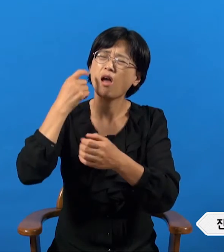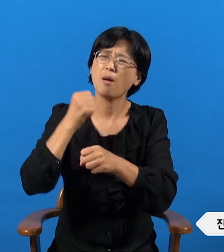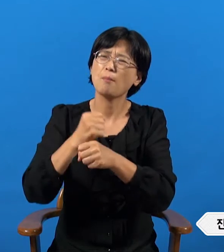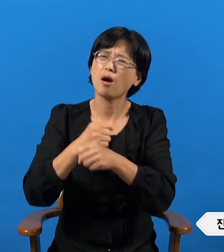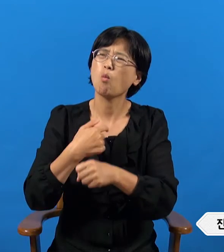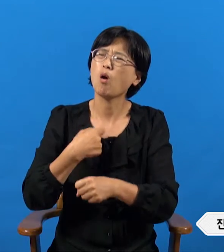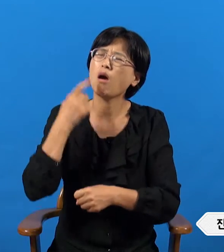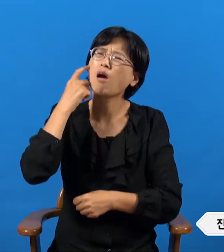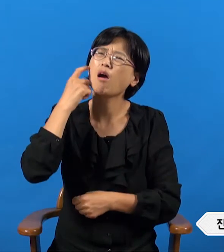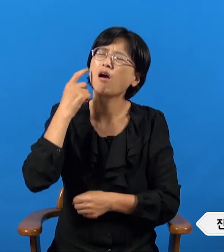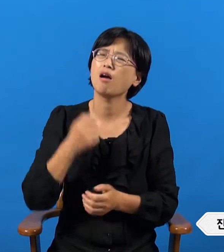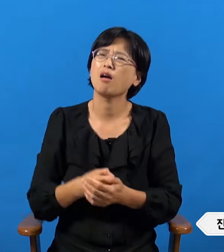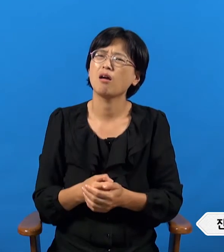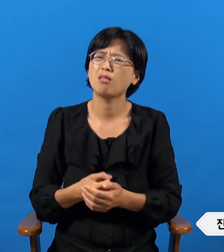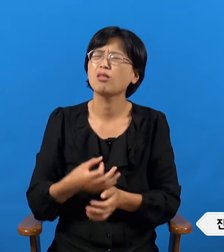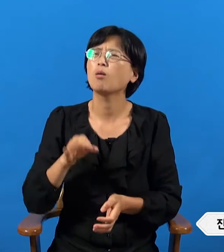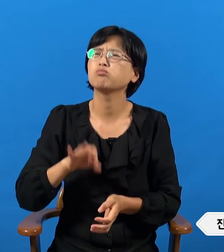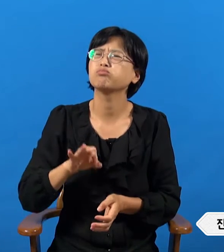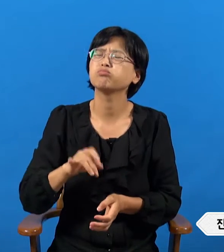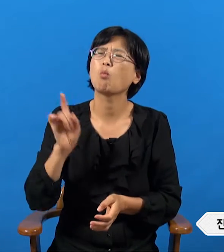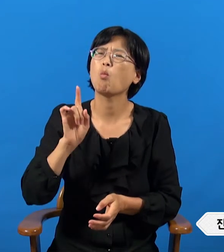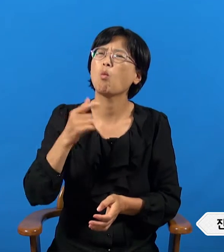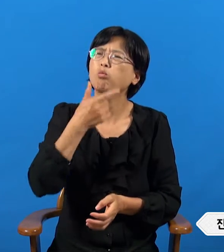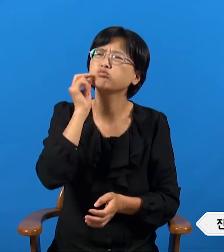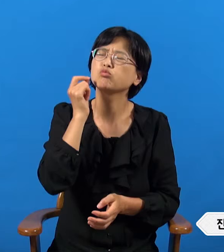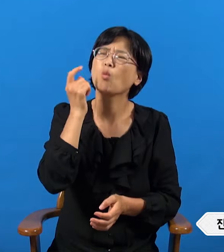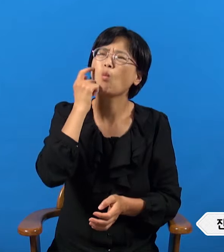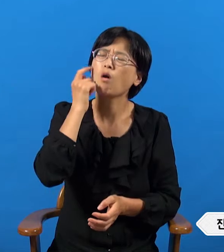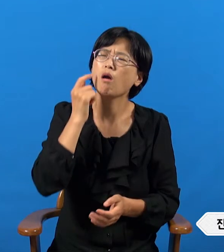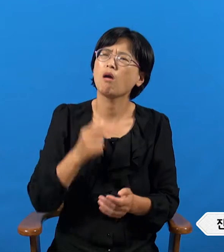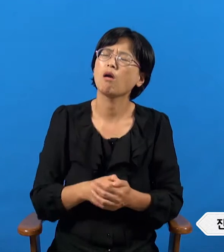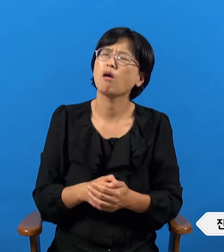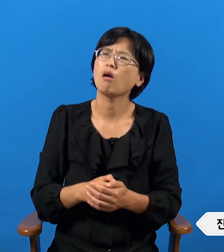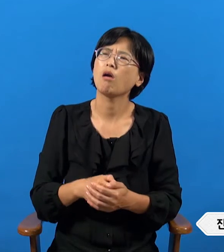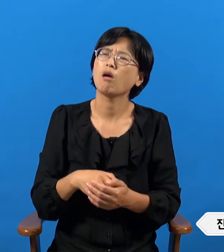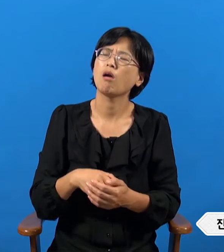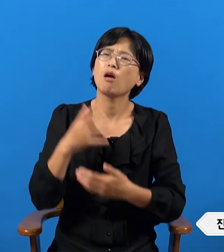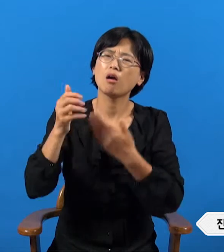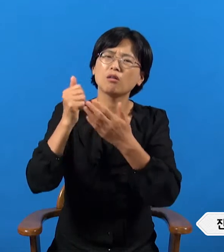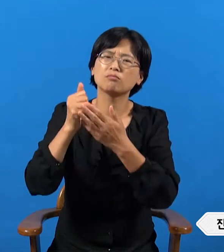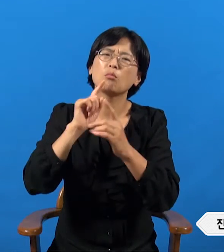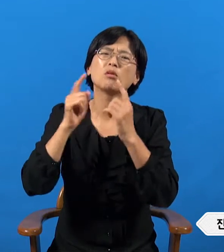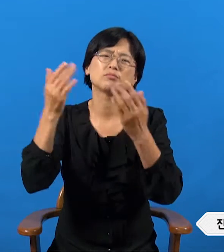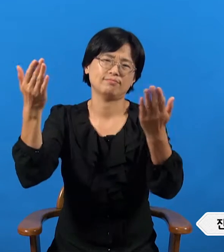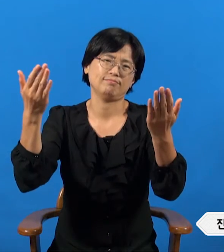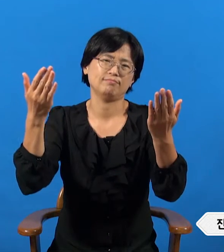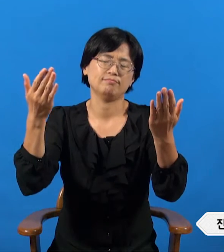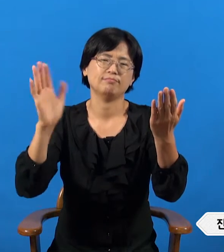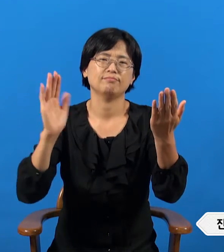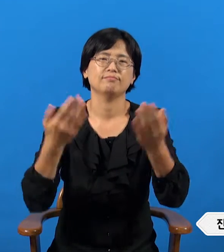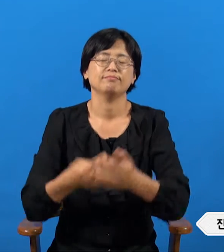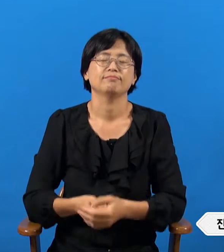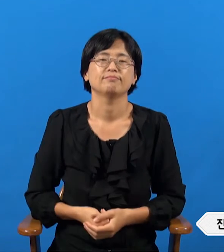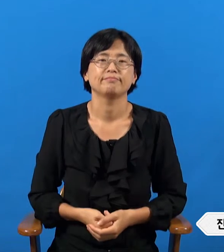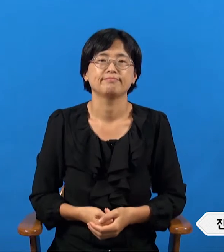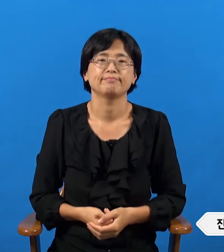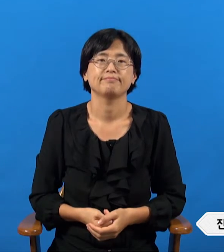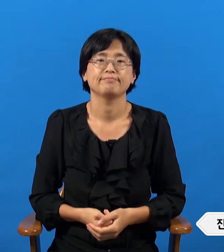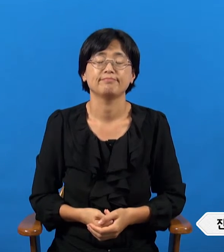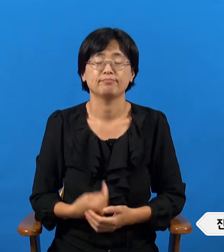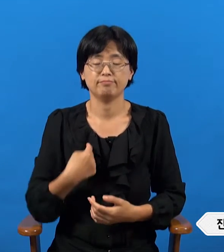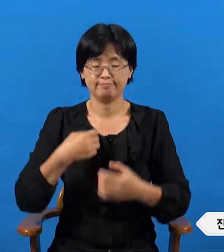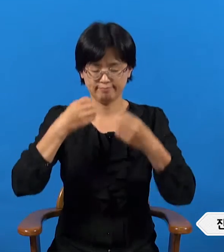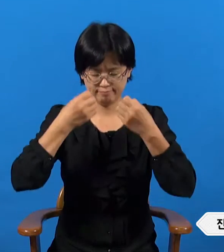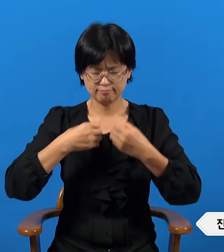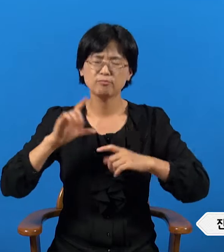나를 이렇게 만드셨습니까? 하나님, 왜 나는 이거밖에 안 됩니까? 하나님, 왜 이건 이렇습니까? 라고 얘기할 수밖에 없는